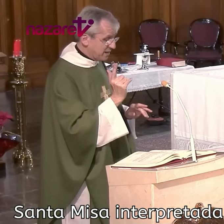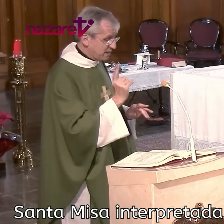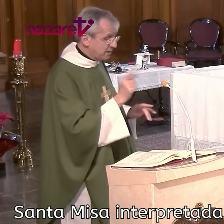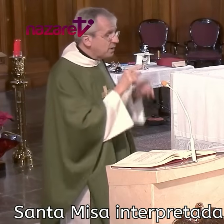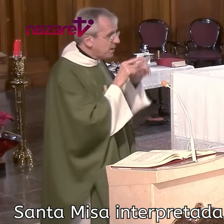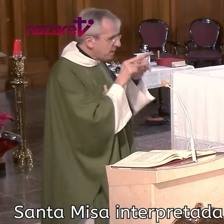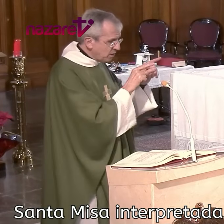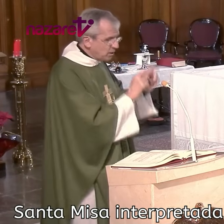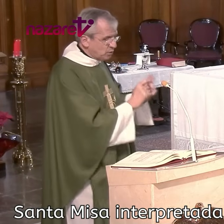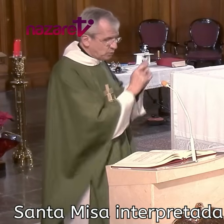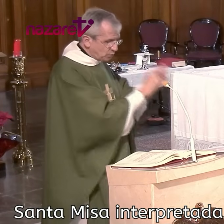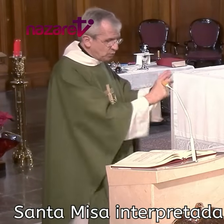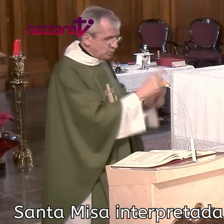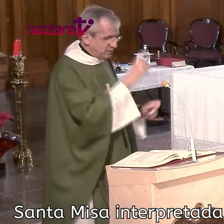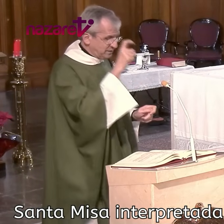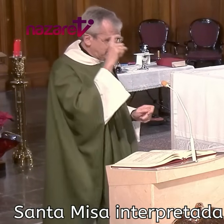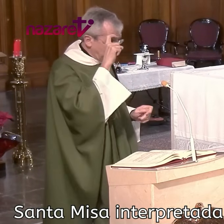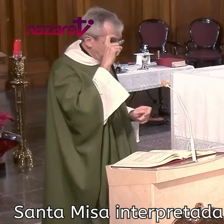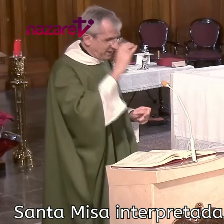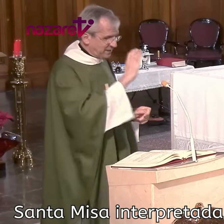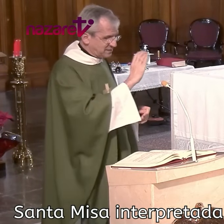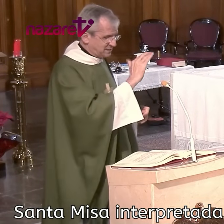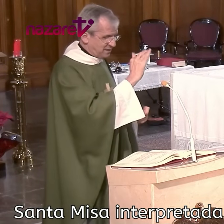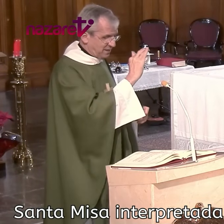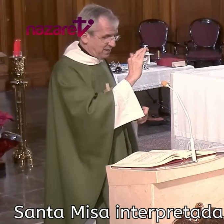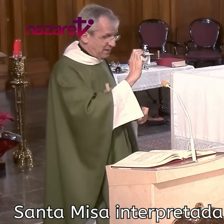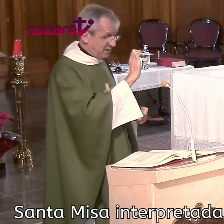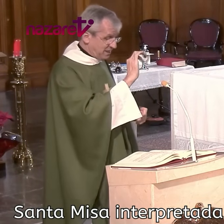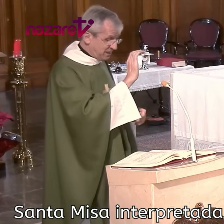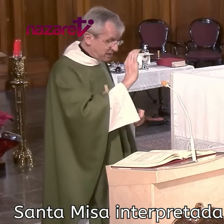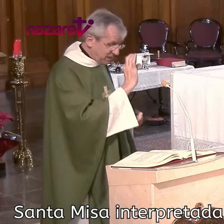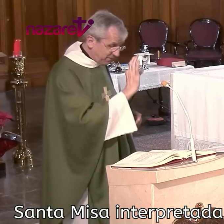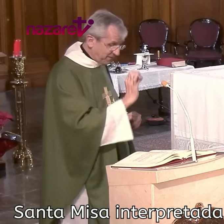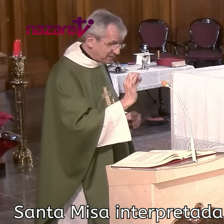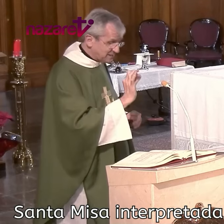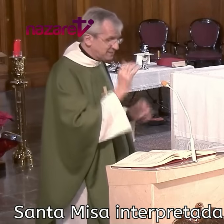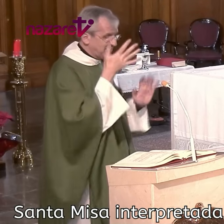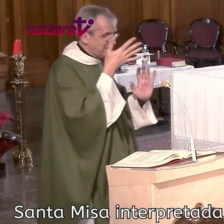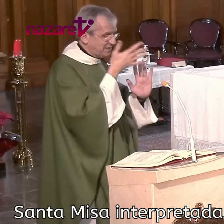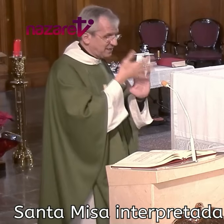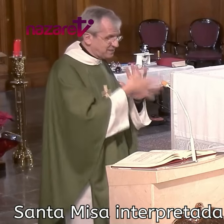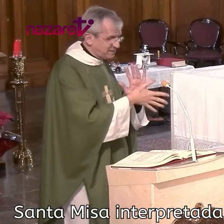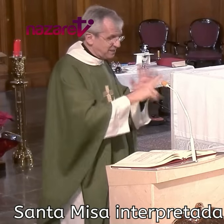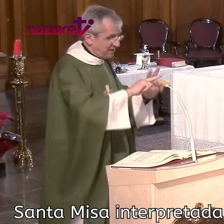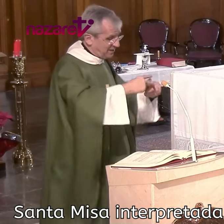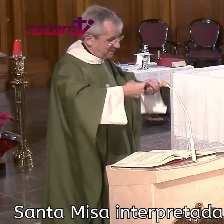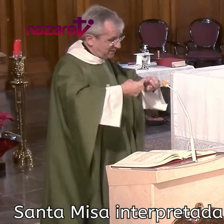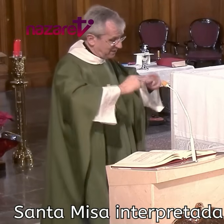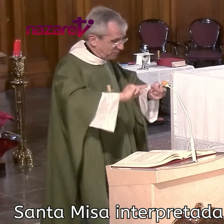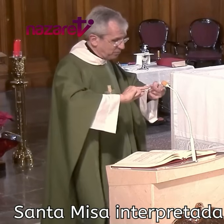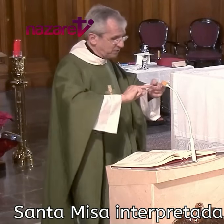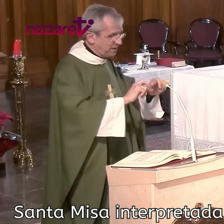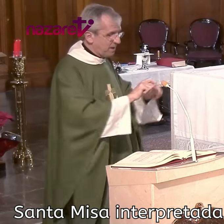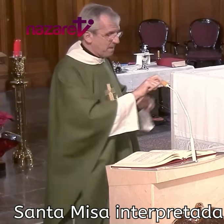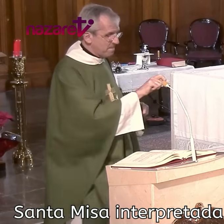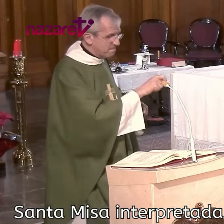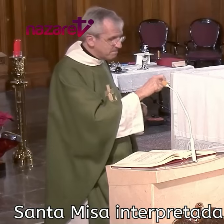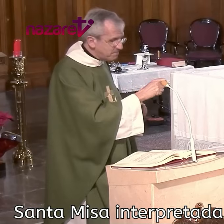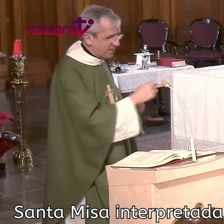Juan. Tú te llamarás Cefas, que se